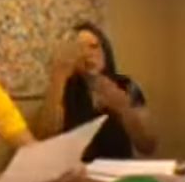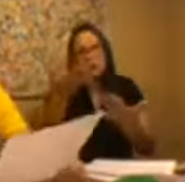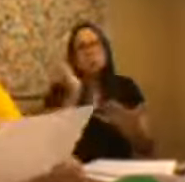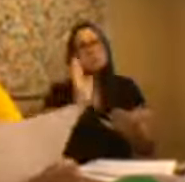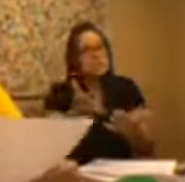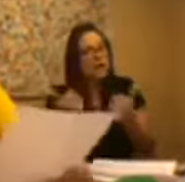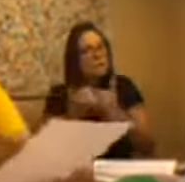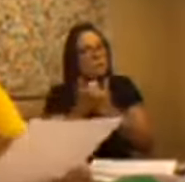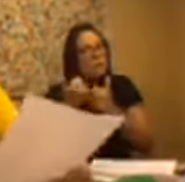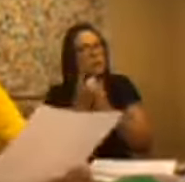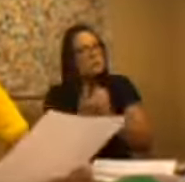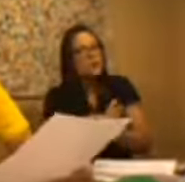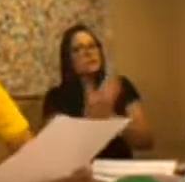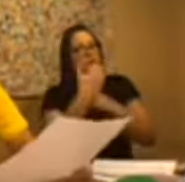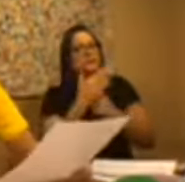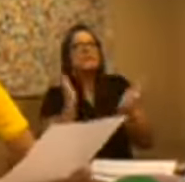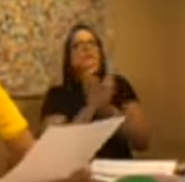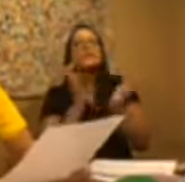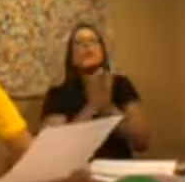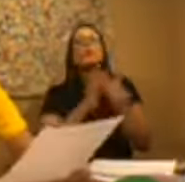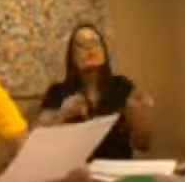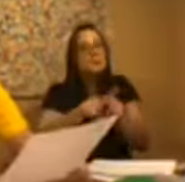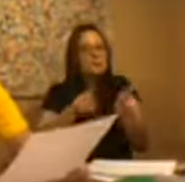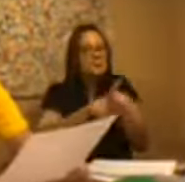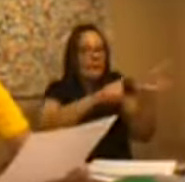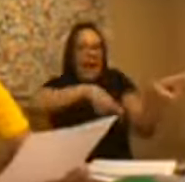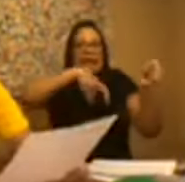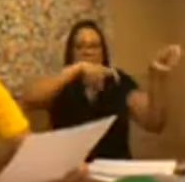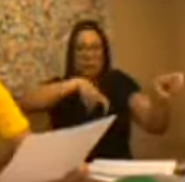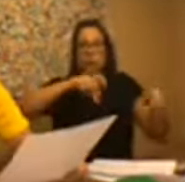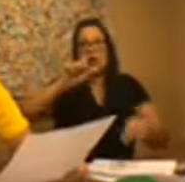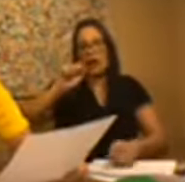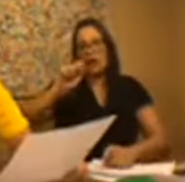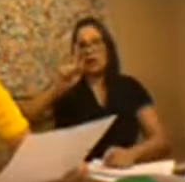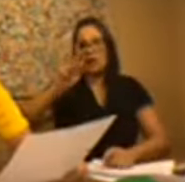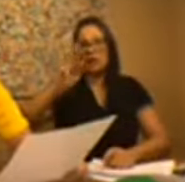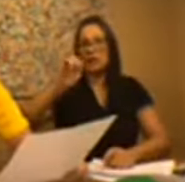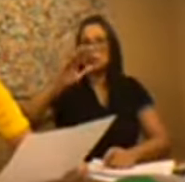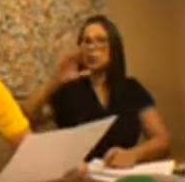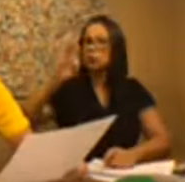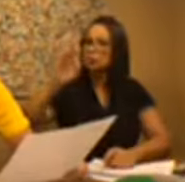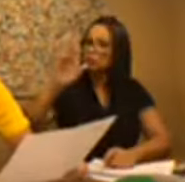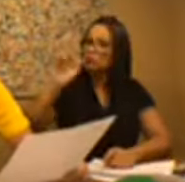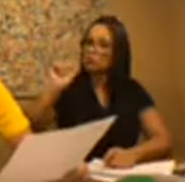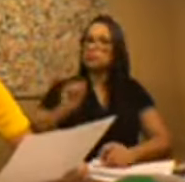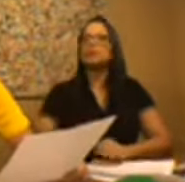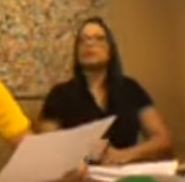tivemos o apoio à frente parlamentar da agricultura também é da frente parlamentar